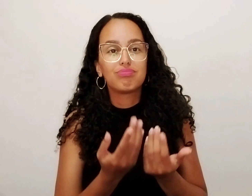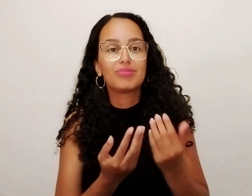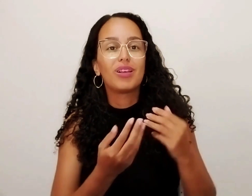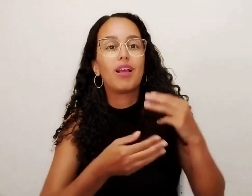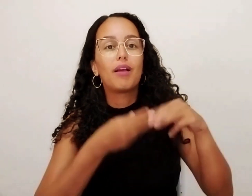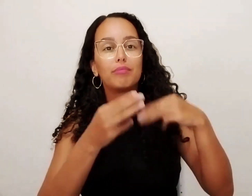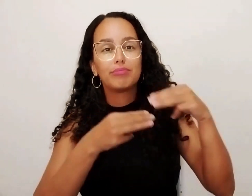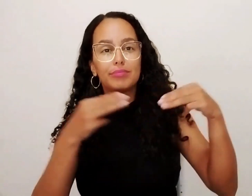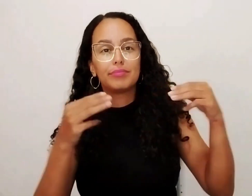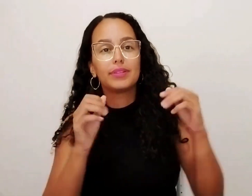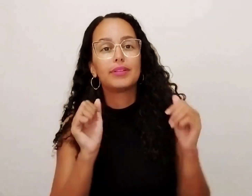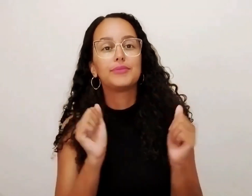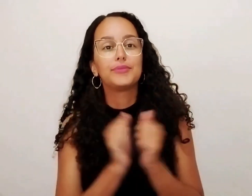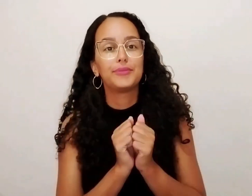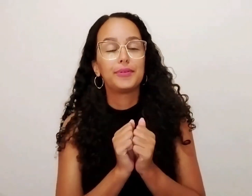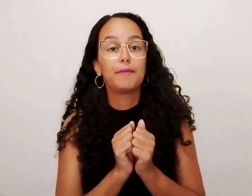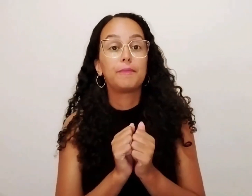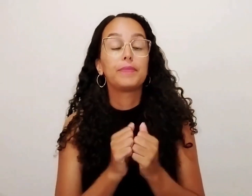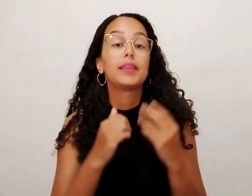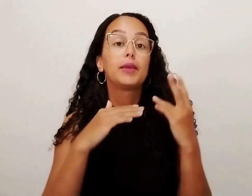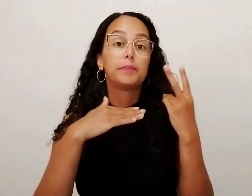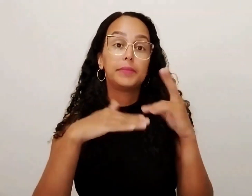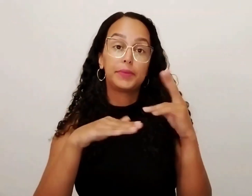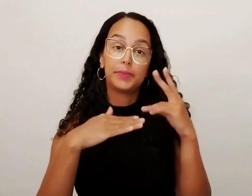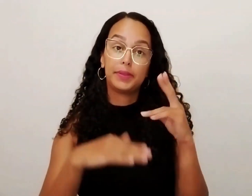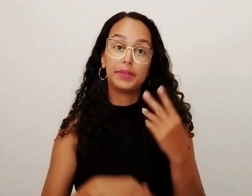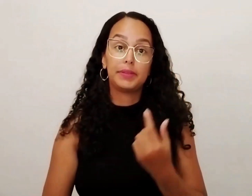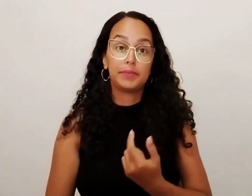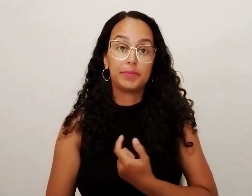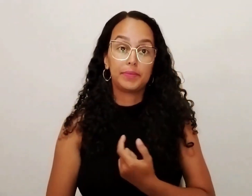A Pacoeira de Oibê.